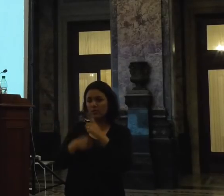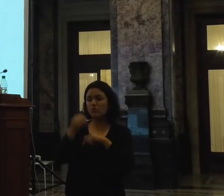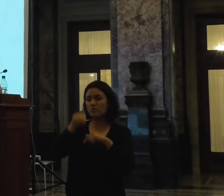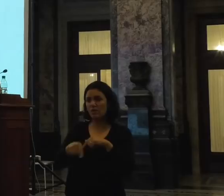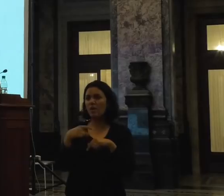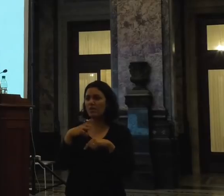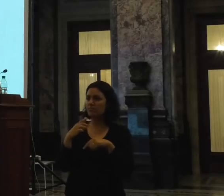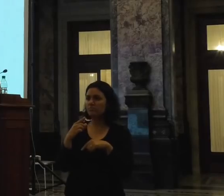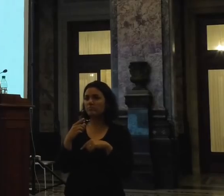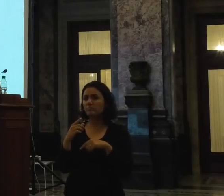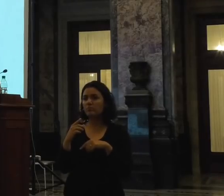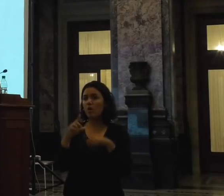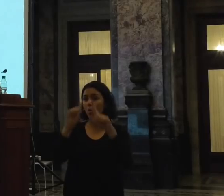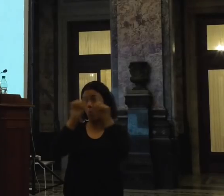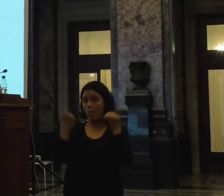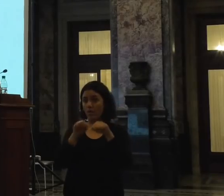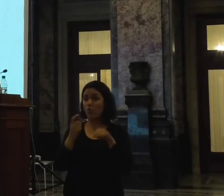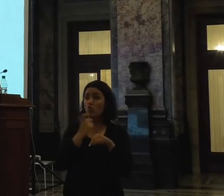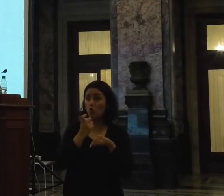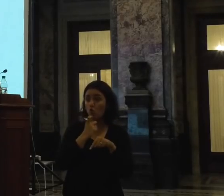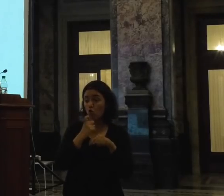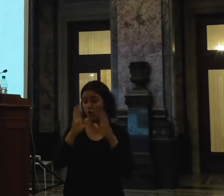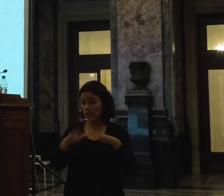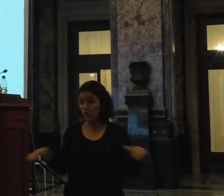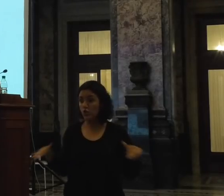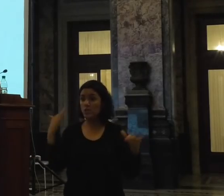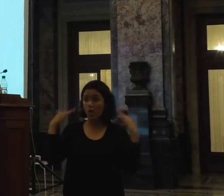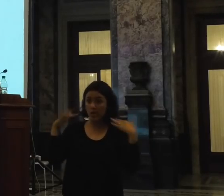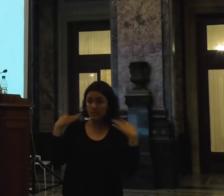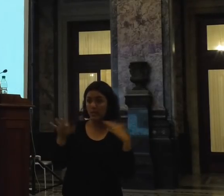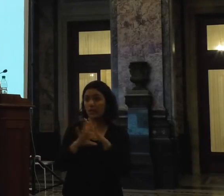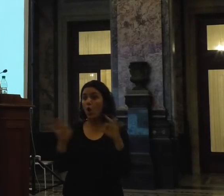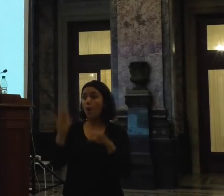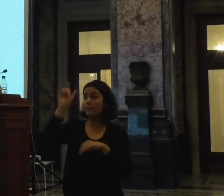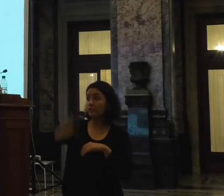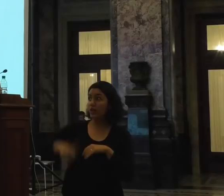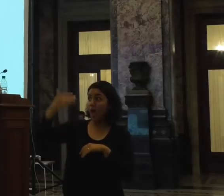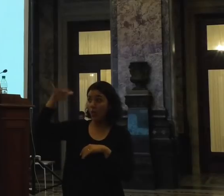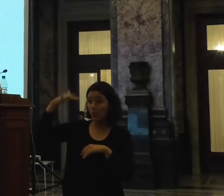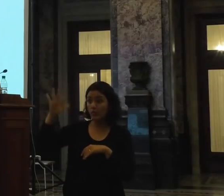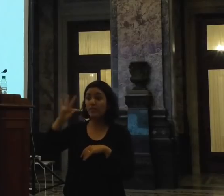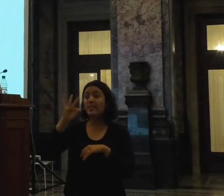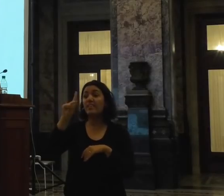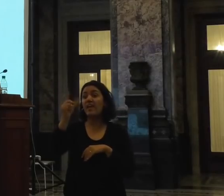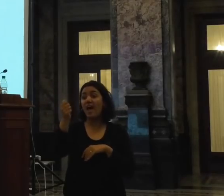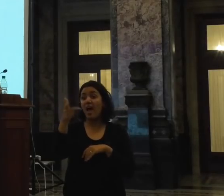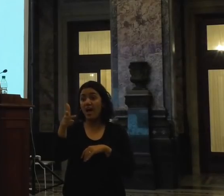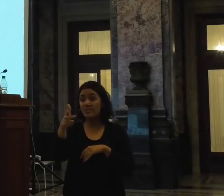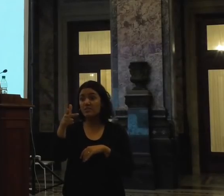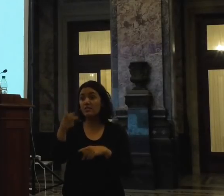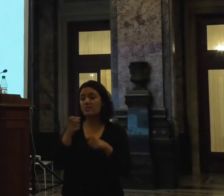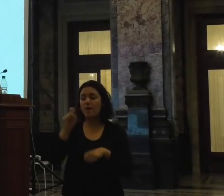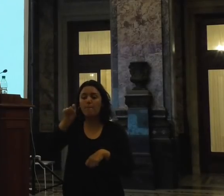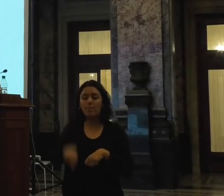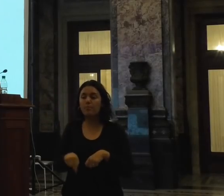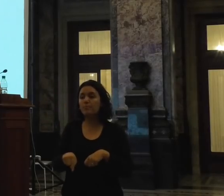va a aparecer un cuadrado rojo. Los niños o los adolescentes o las personas adultas con TDAH simplemente tienen que apretar un botón